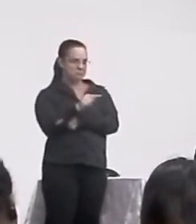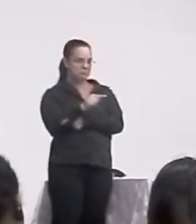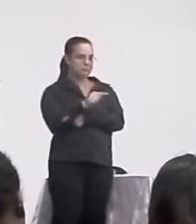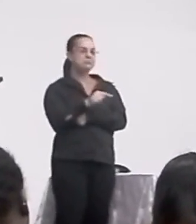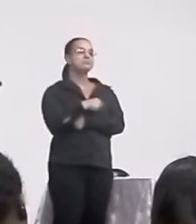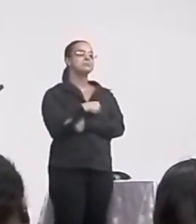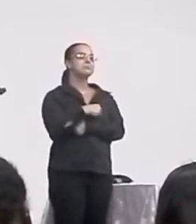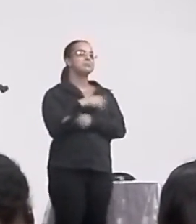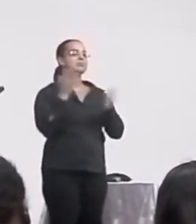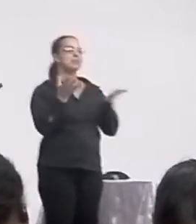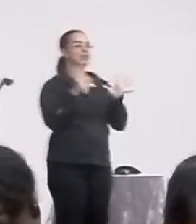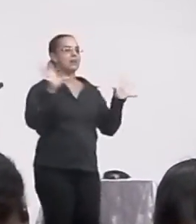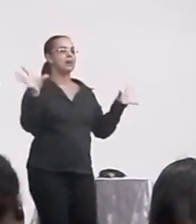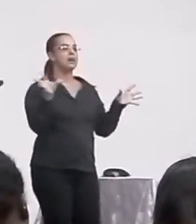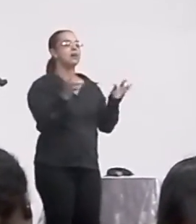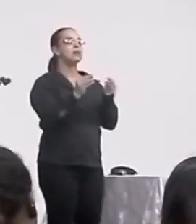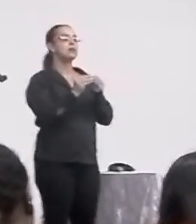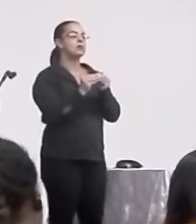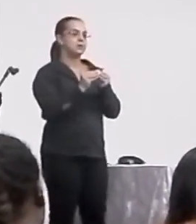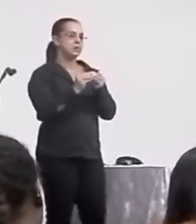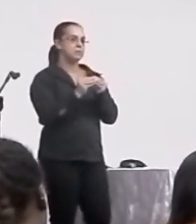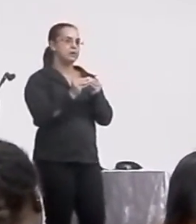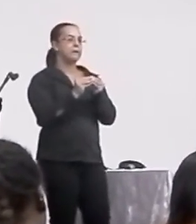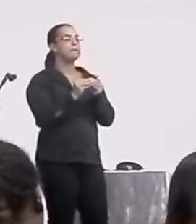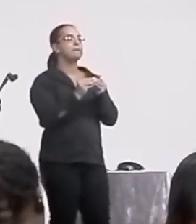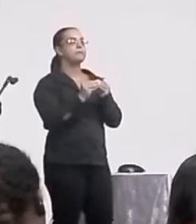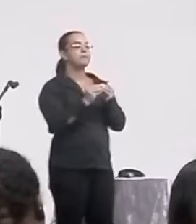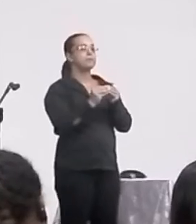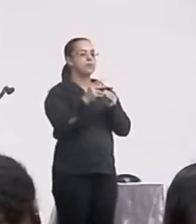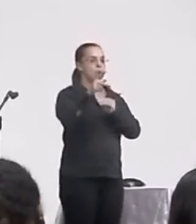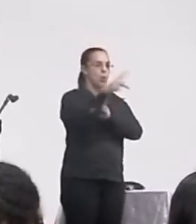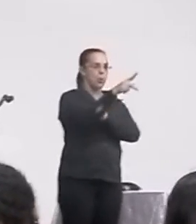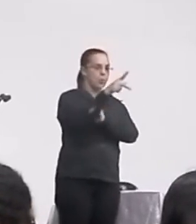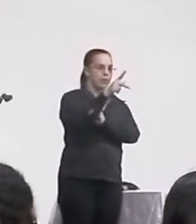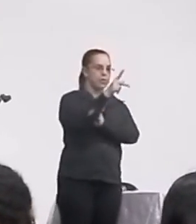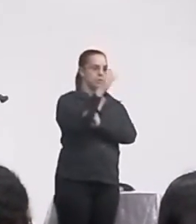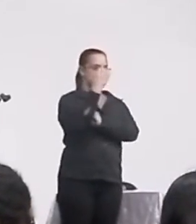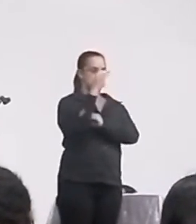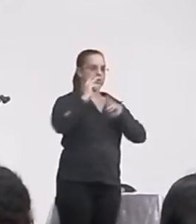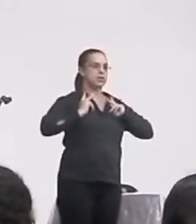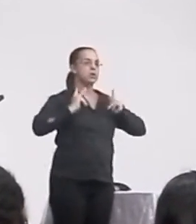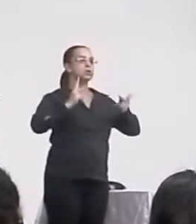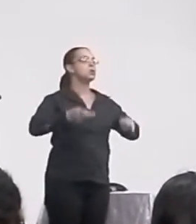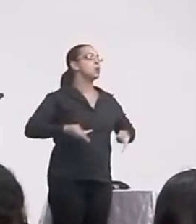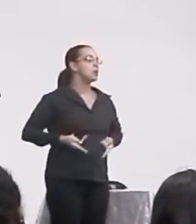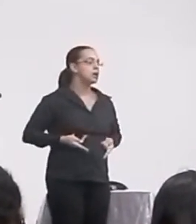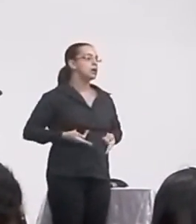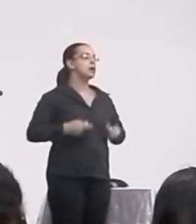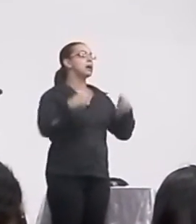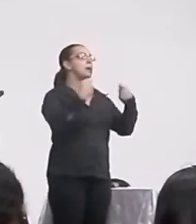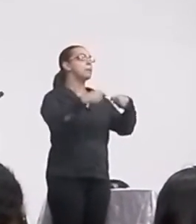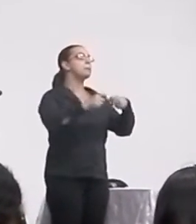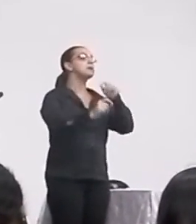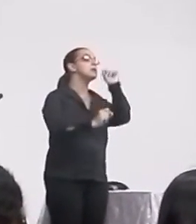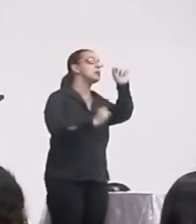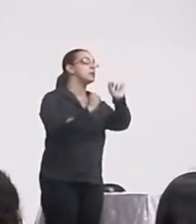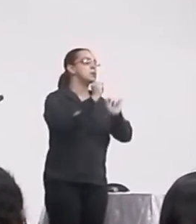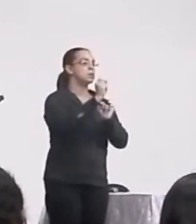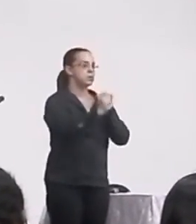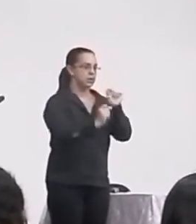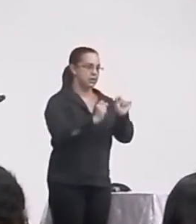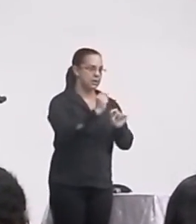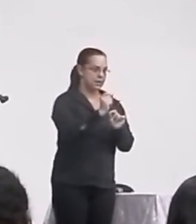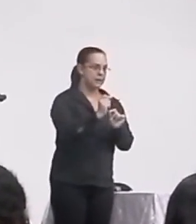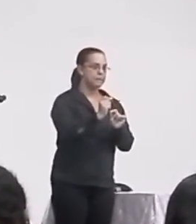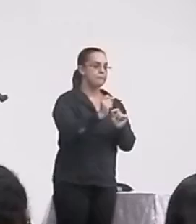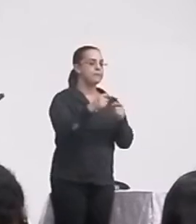Juninho. Eu acho que o futuro professor das ciências humanas, para as ciências humanas sobreviventes, teria que ser capaz